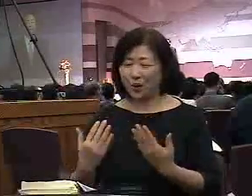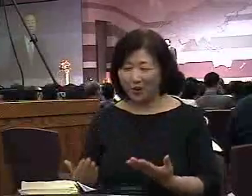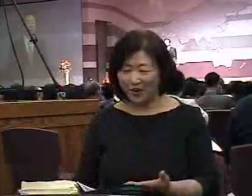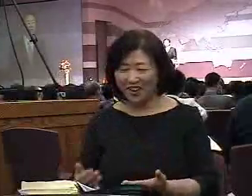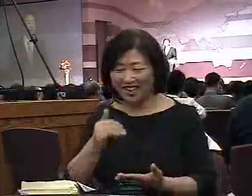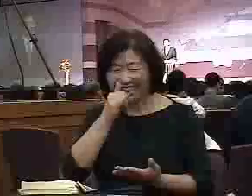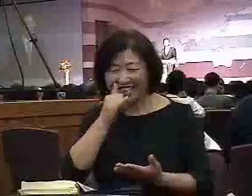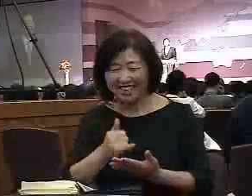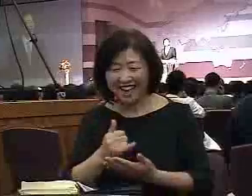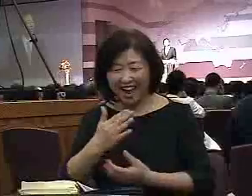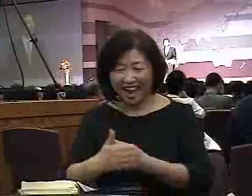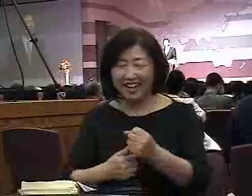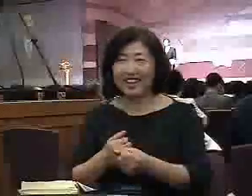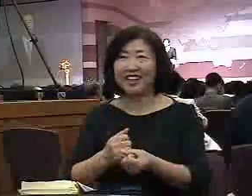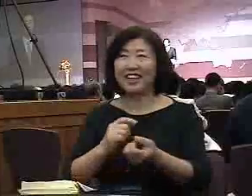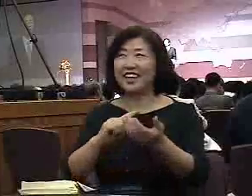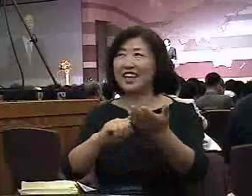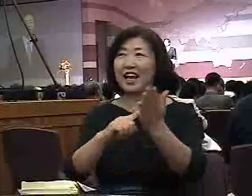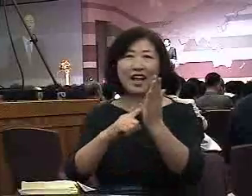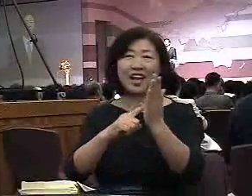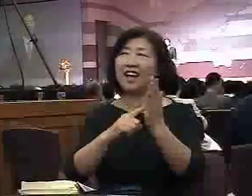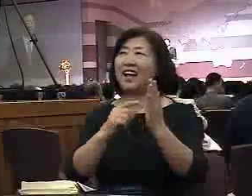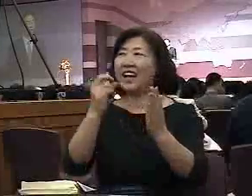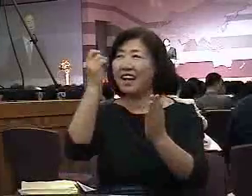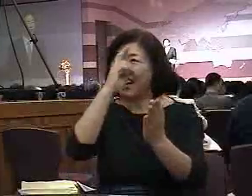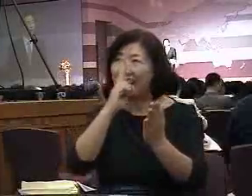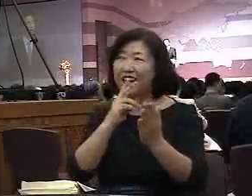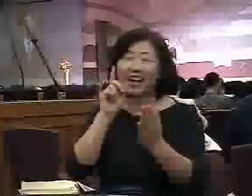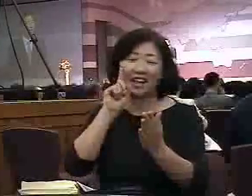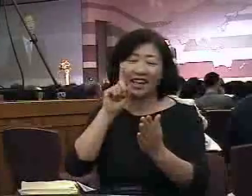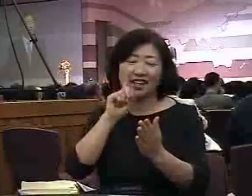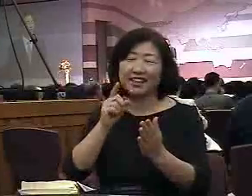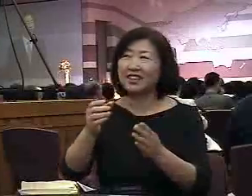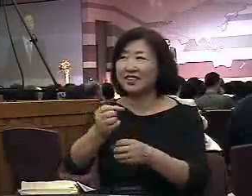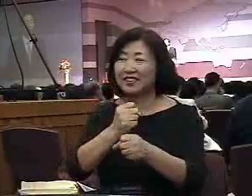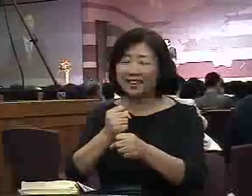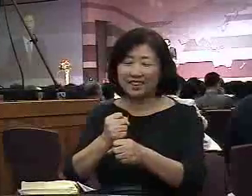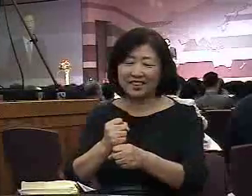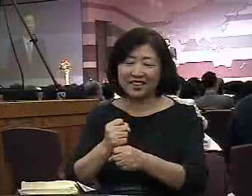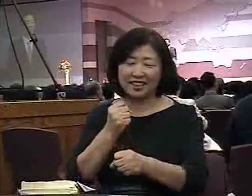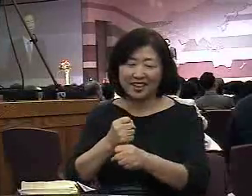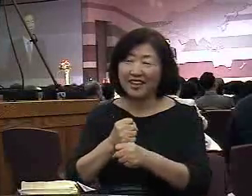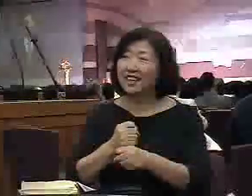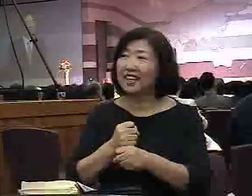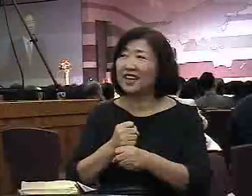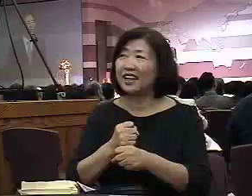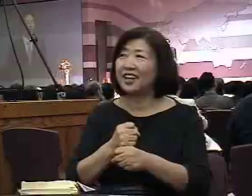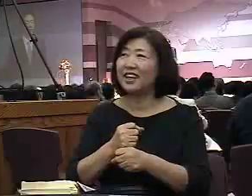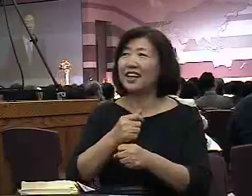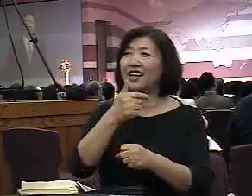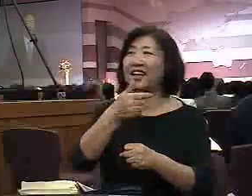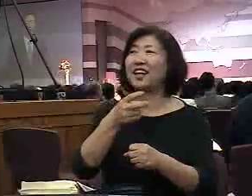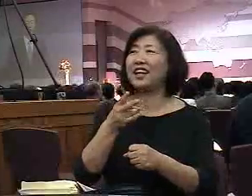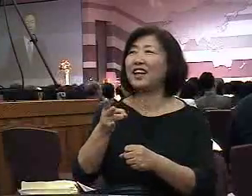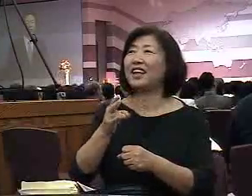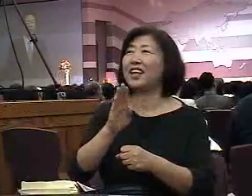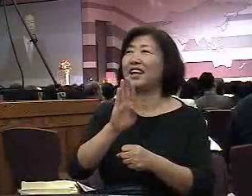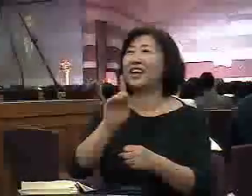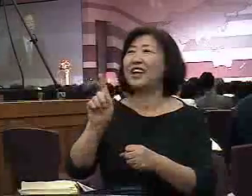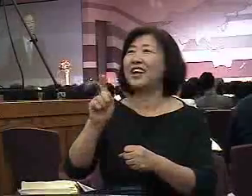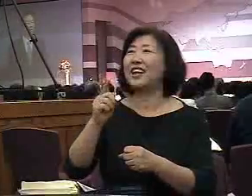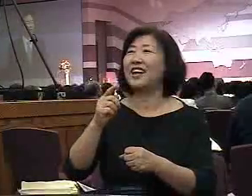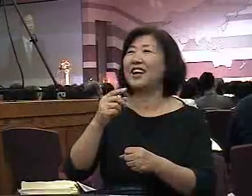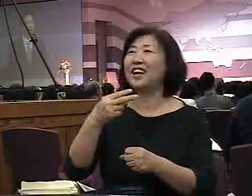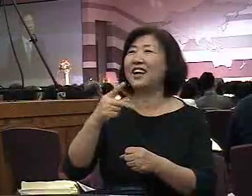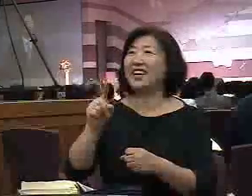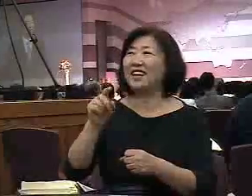있는데 하나님이 딱 나타나셔가지고 갑자기 자 내일 짐 싸라. 그리고 내일 네바다 주에 있는 나바호 인디안이